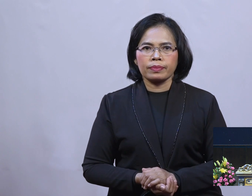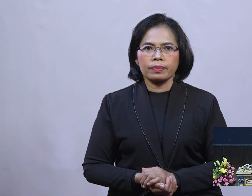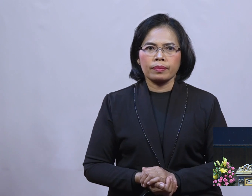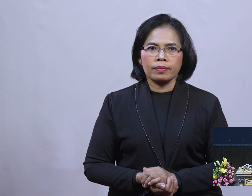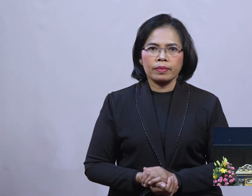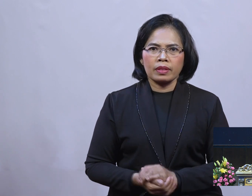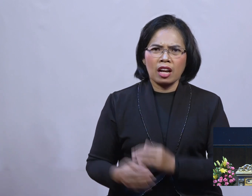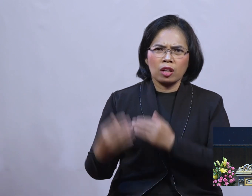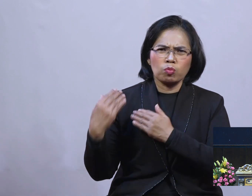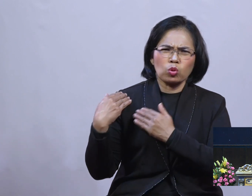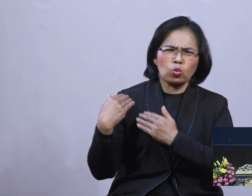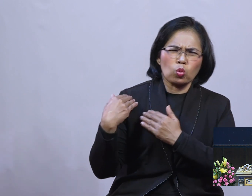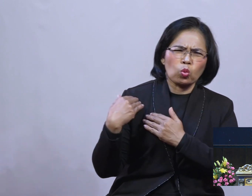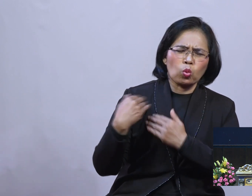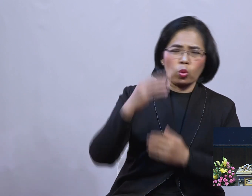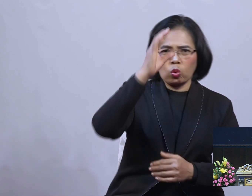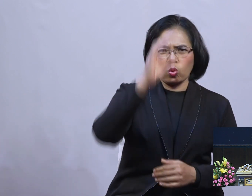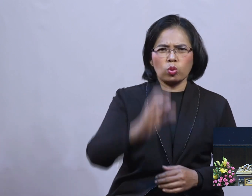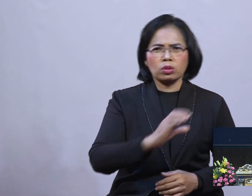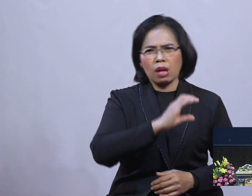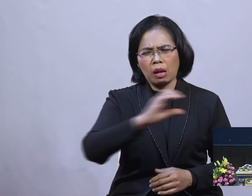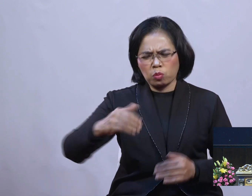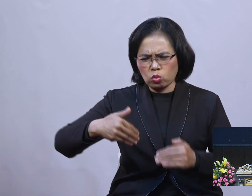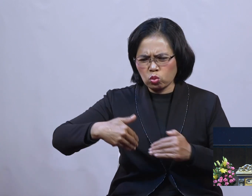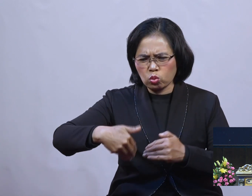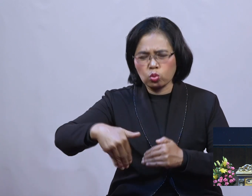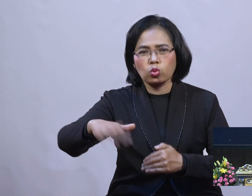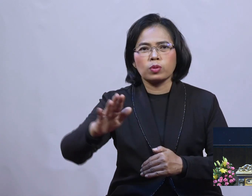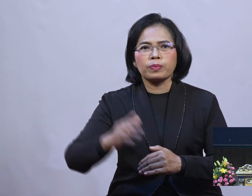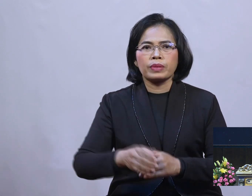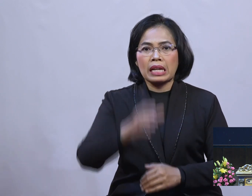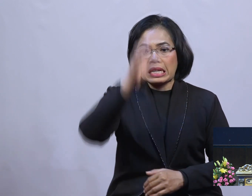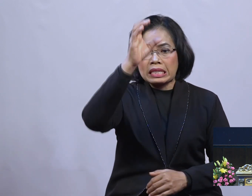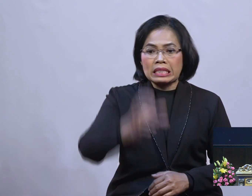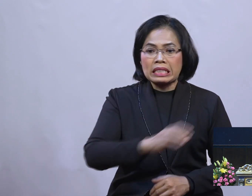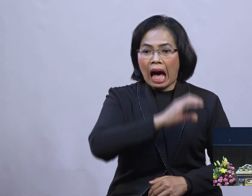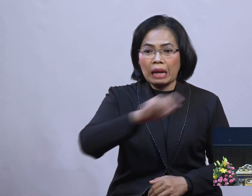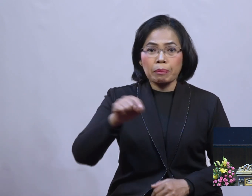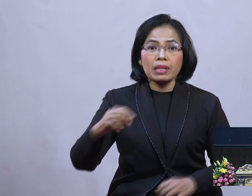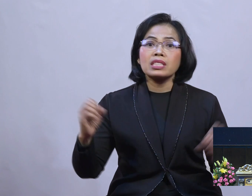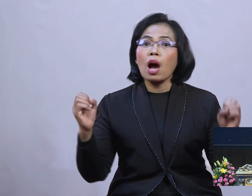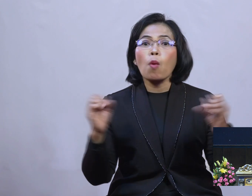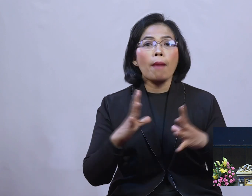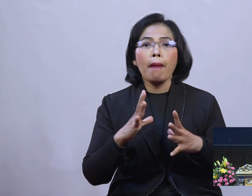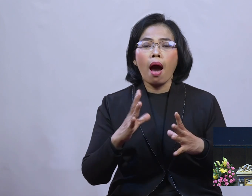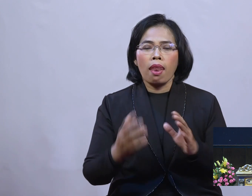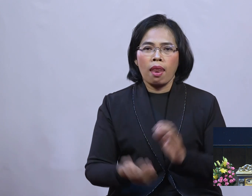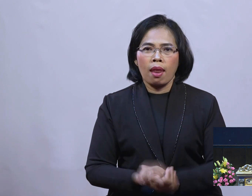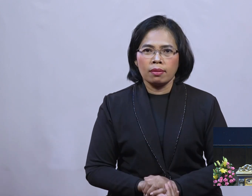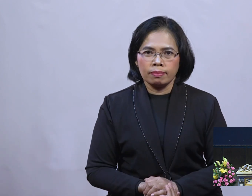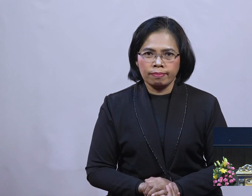e-ticket necrosis Diansyah selip adalah jawaban